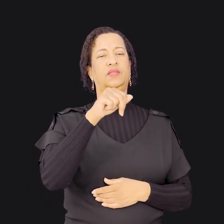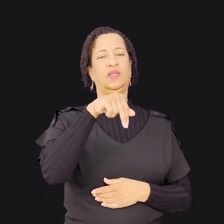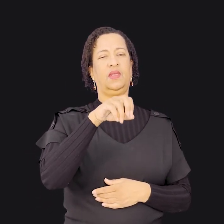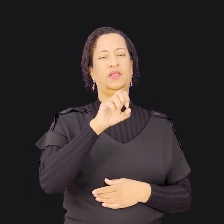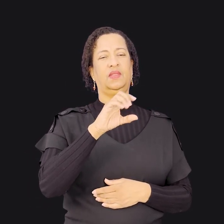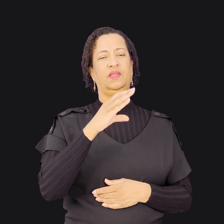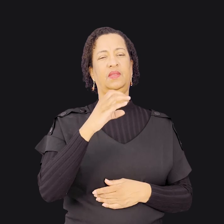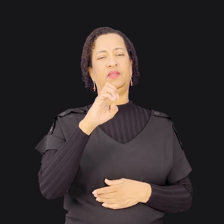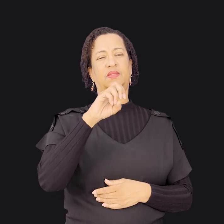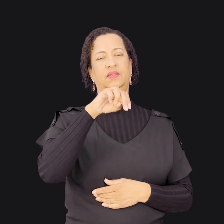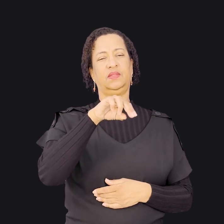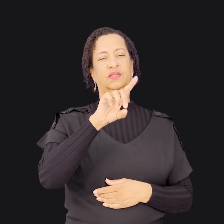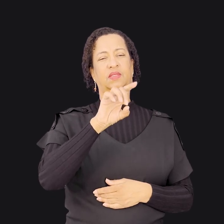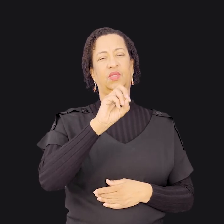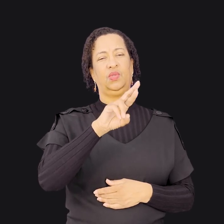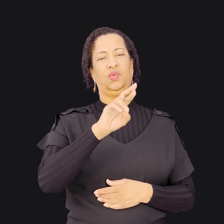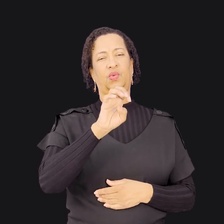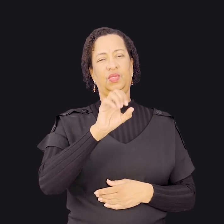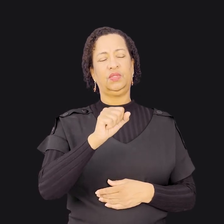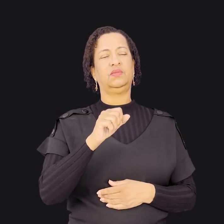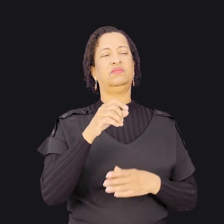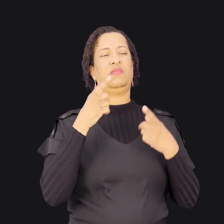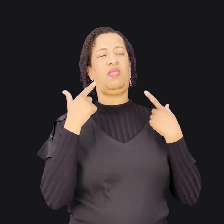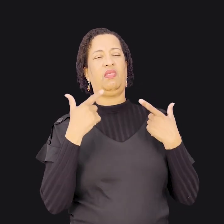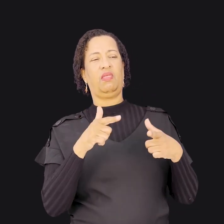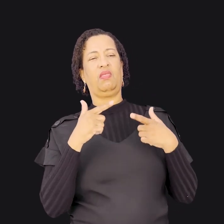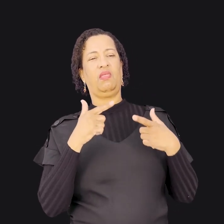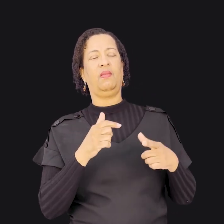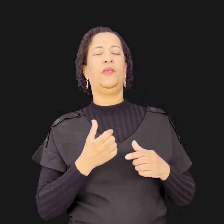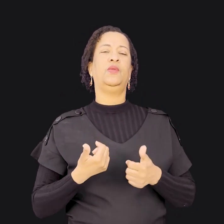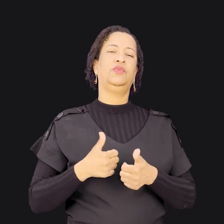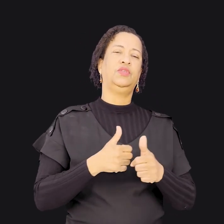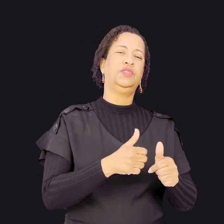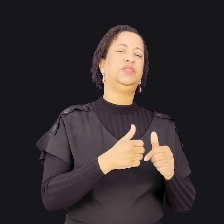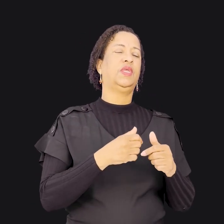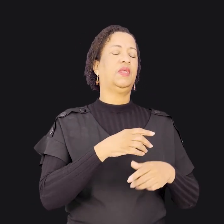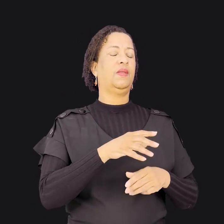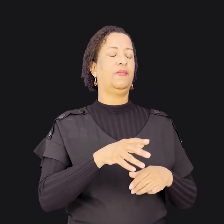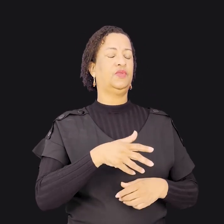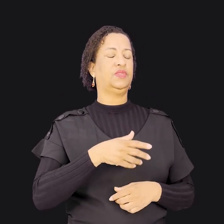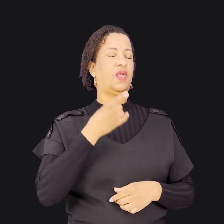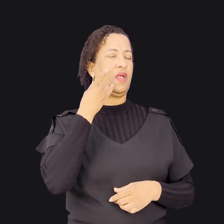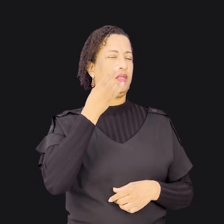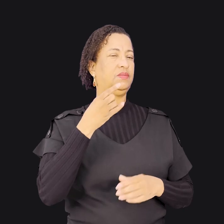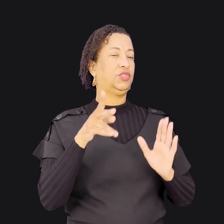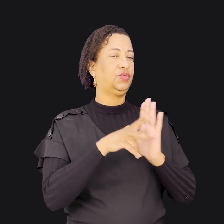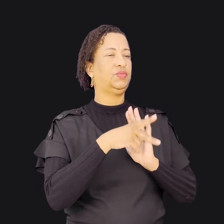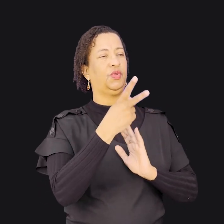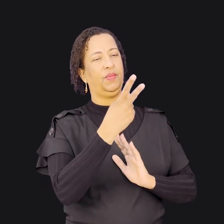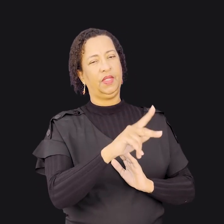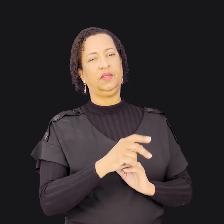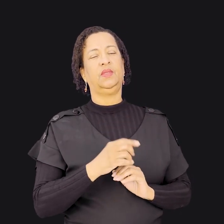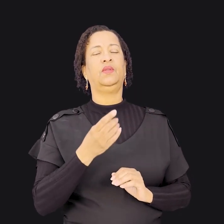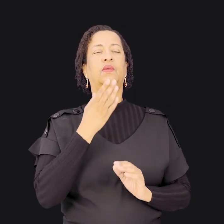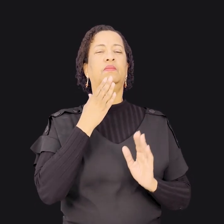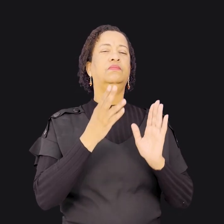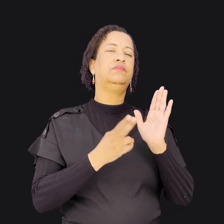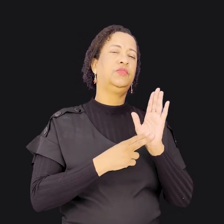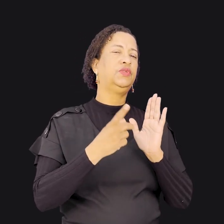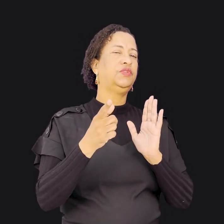escarnecedores, zombando e seguindo suas próprias paixões. Eles dirão, o que houve com a promessa da sua vinda? Desde que os